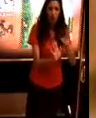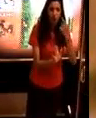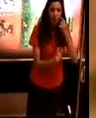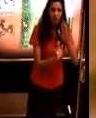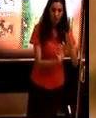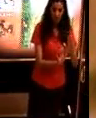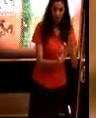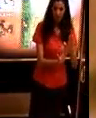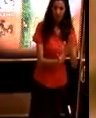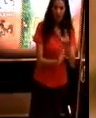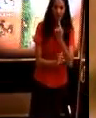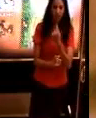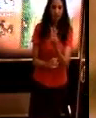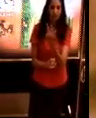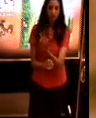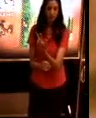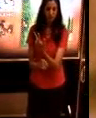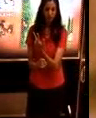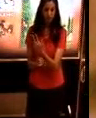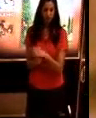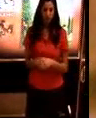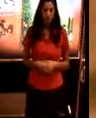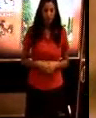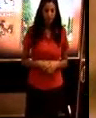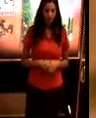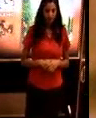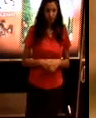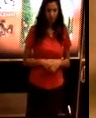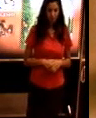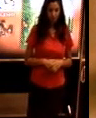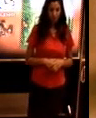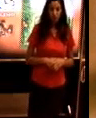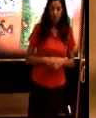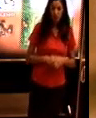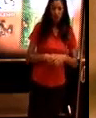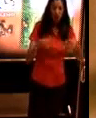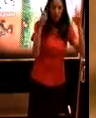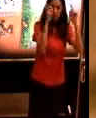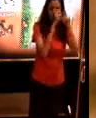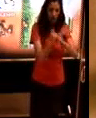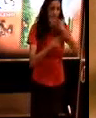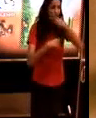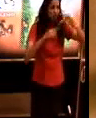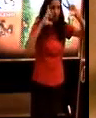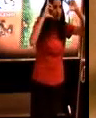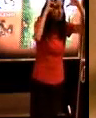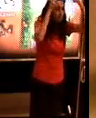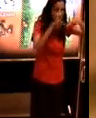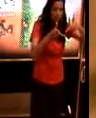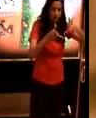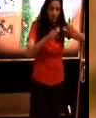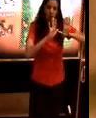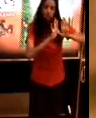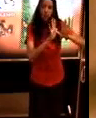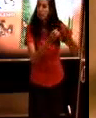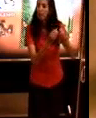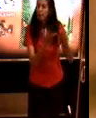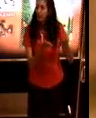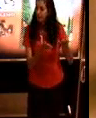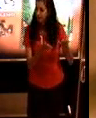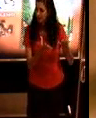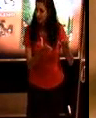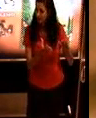pregunta 3. ¿Cuál es la razón por la cual son sostenidos los vientos de la ira de Dios? Entonces, ¿cuál es la razón